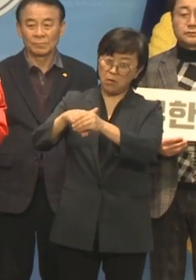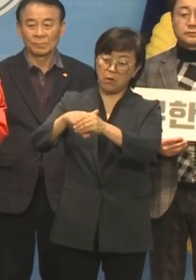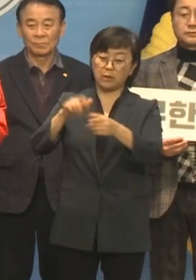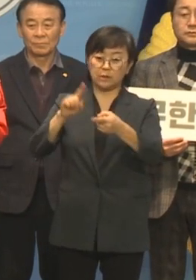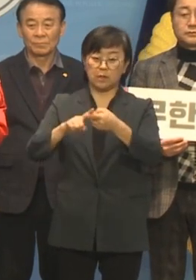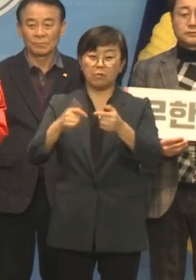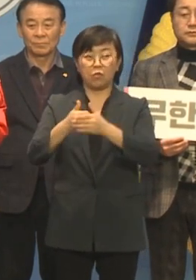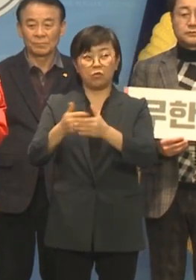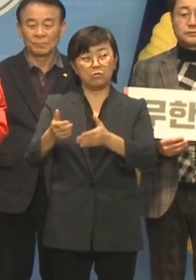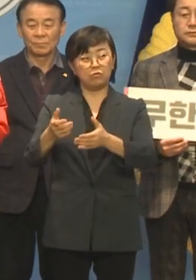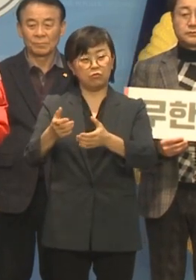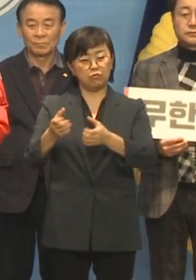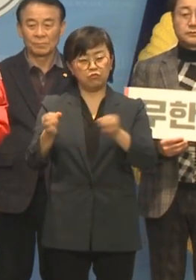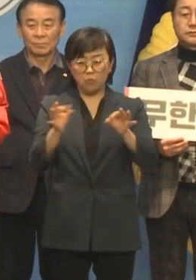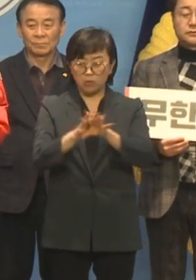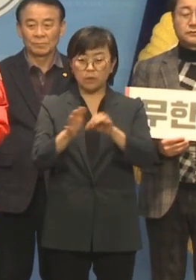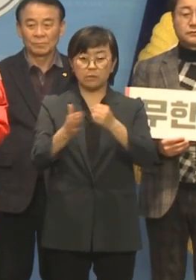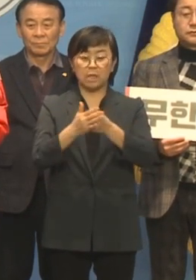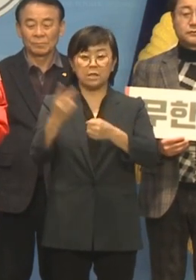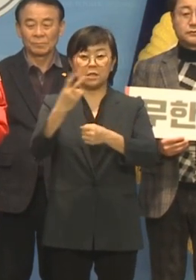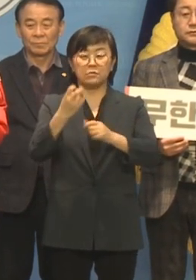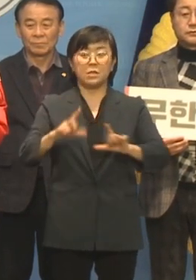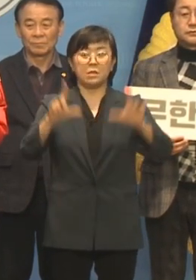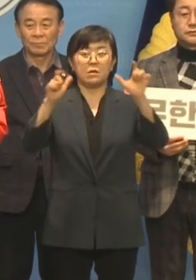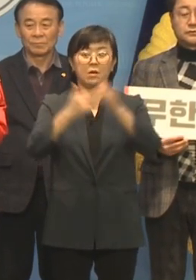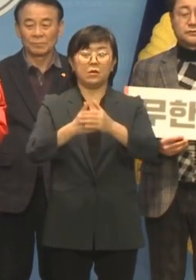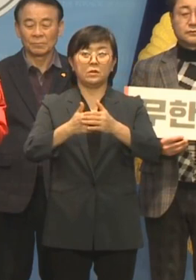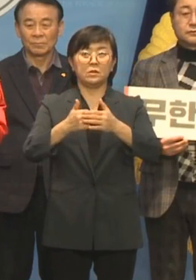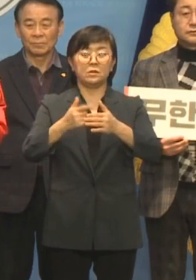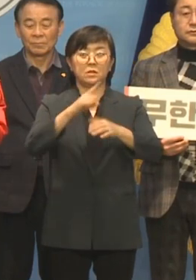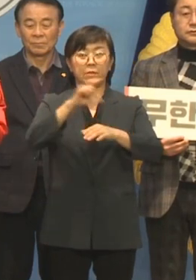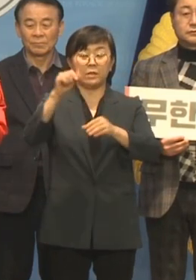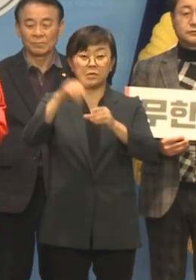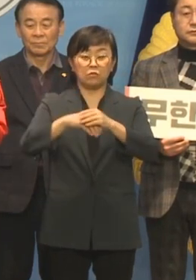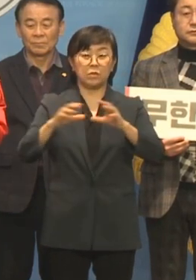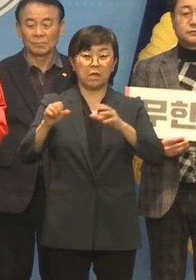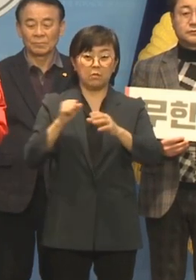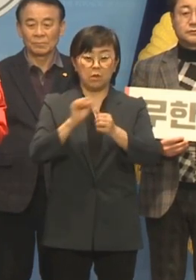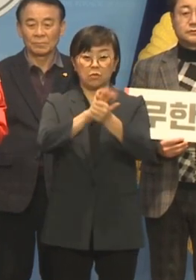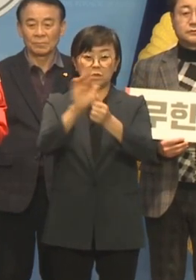뿌리 뽑았습니다. 2022년